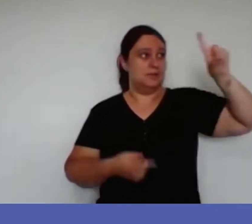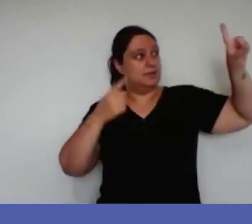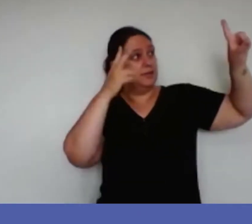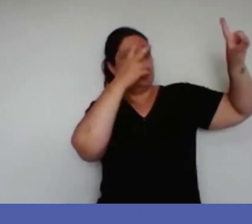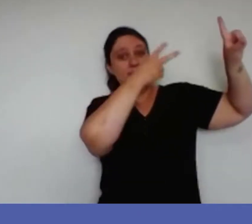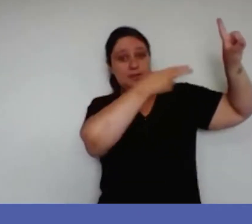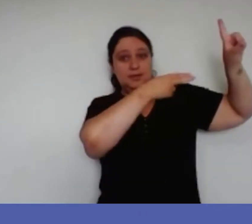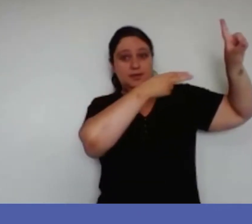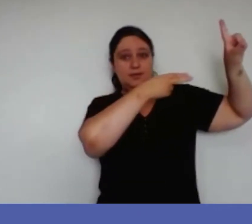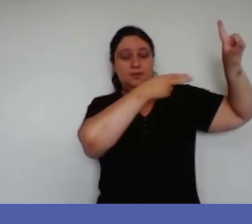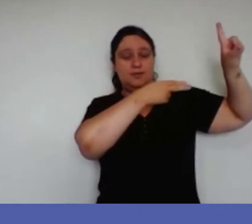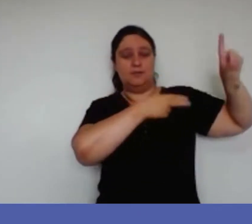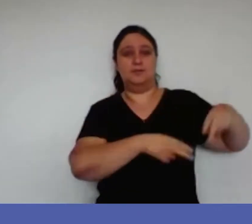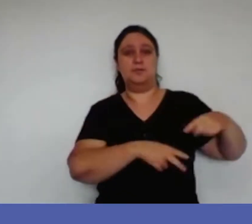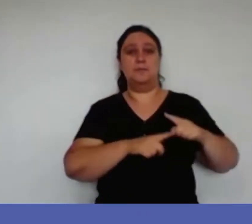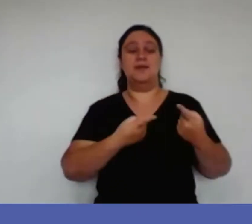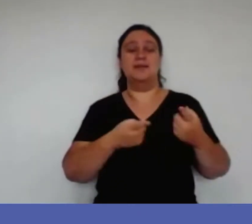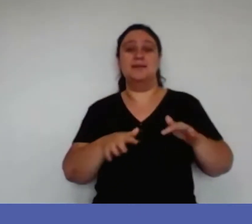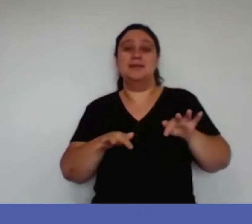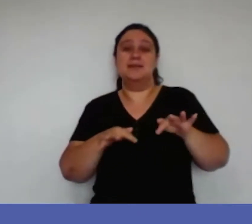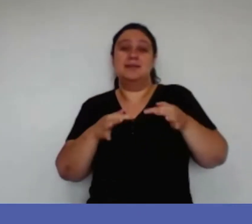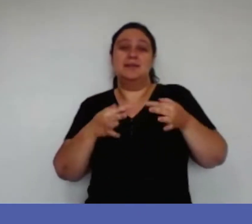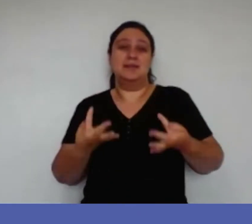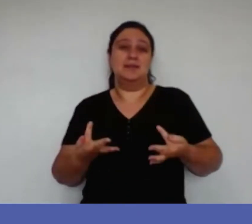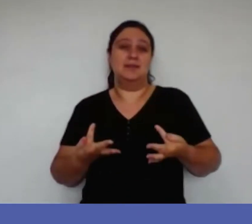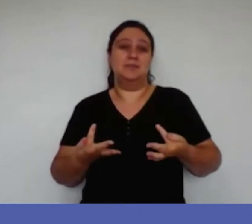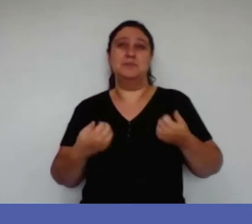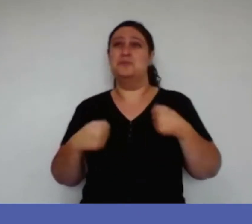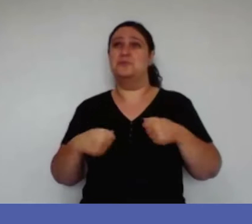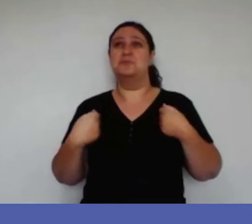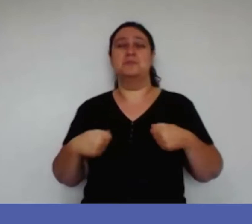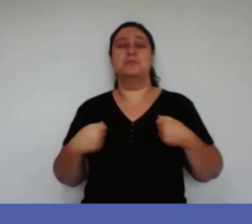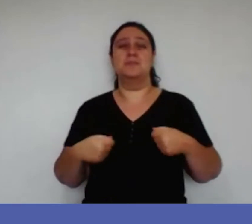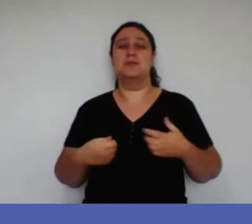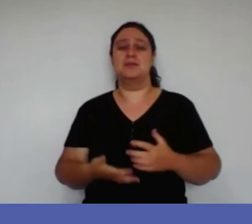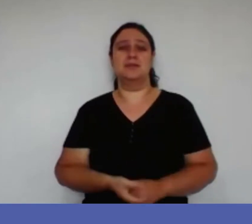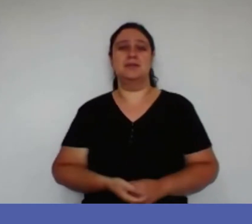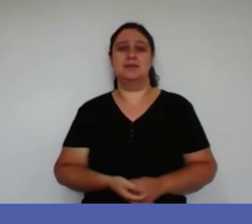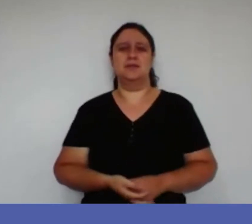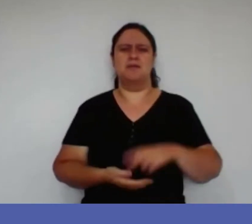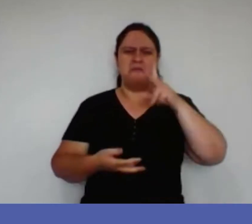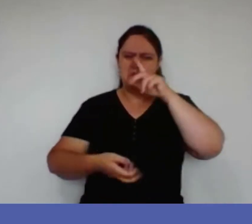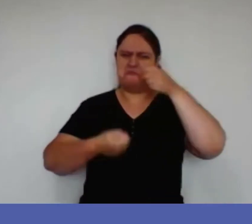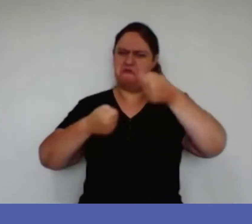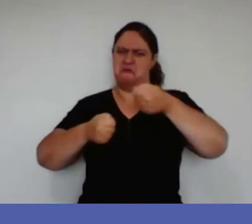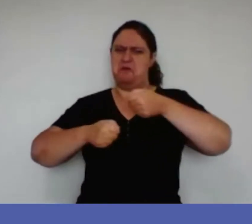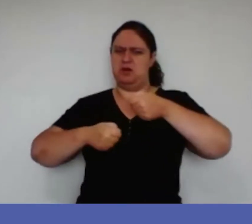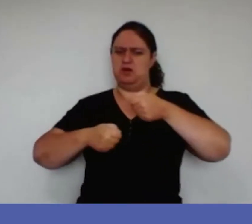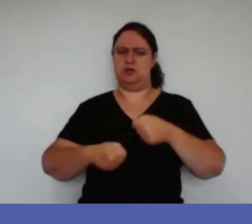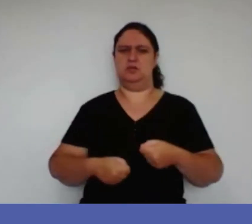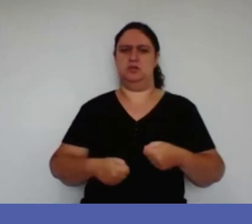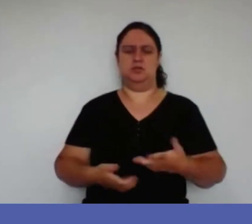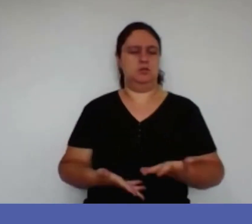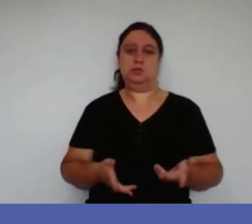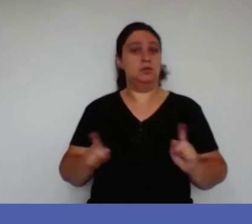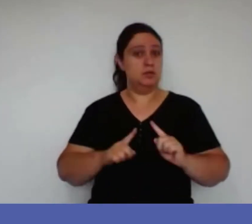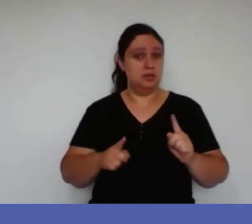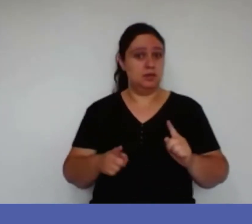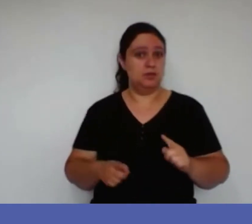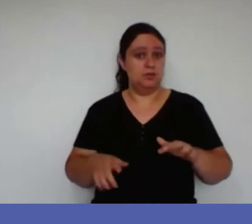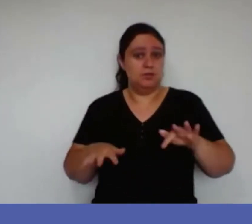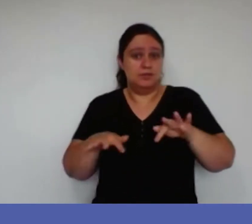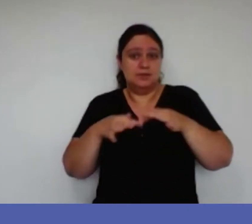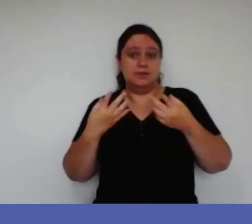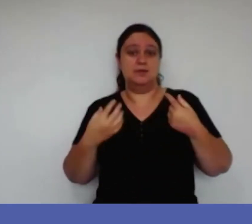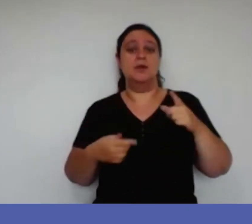lado é simples, irmãos, é simples. Você não precisa ser super-homem. Não precisa ter uma capacidade acima dos outros, não precisa. Irmãos, hoje nós temos a palavra